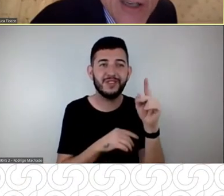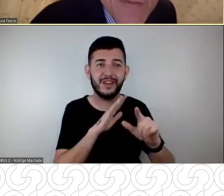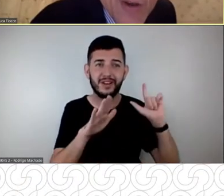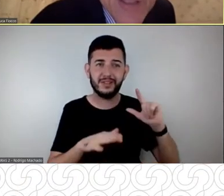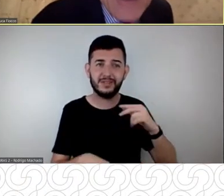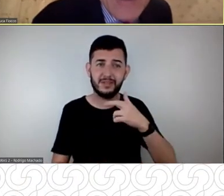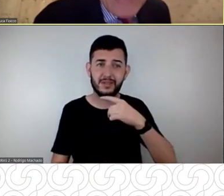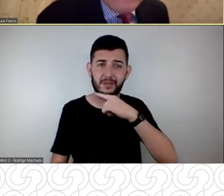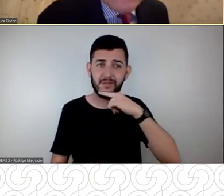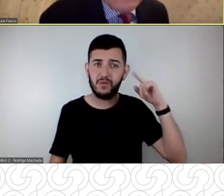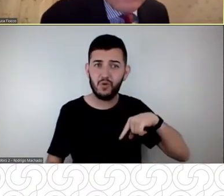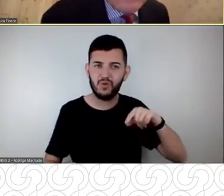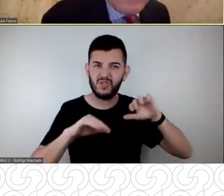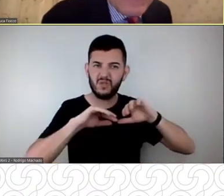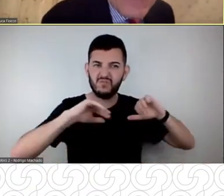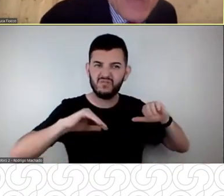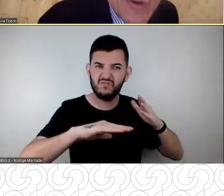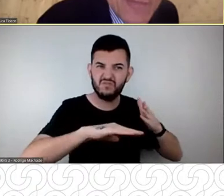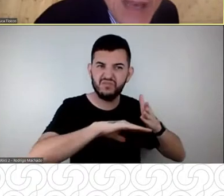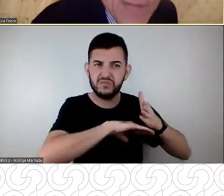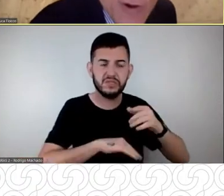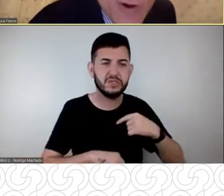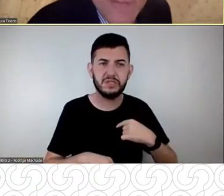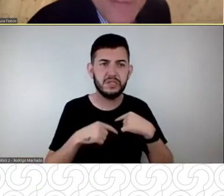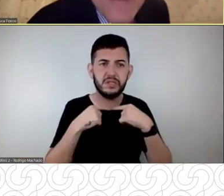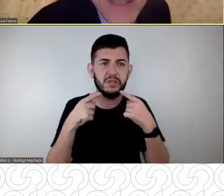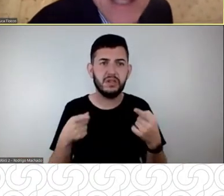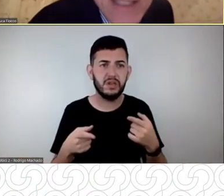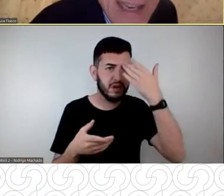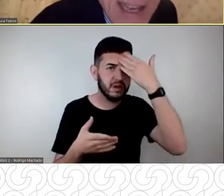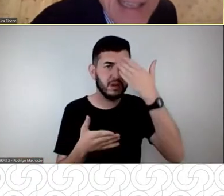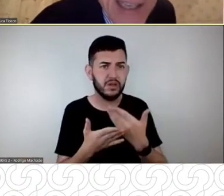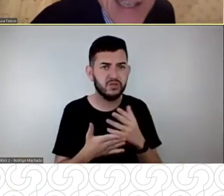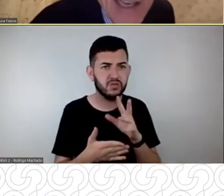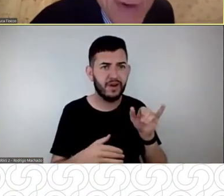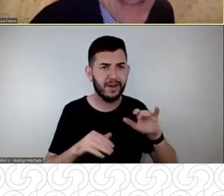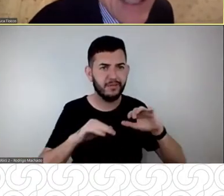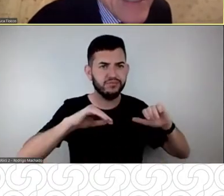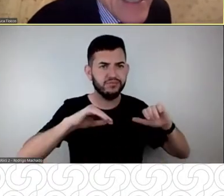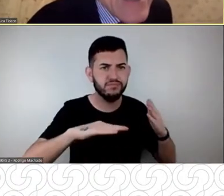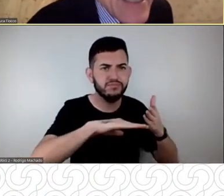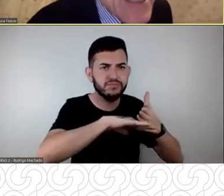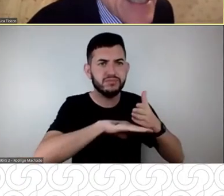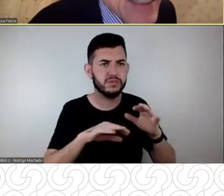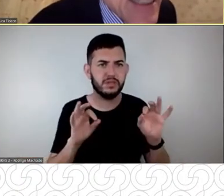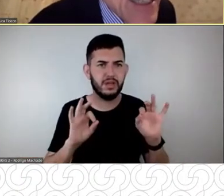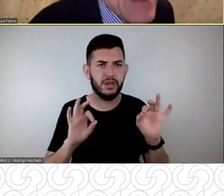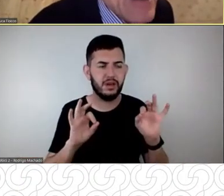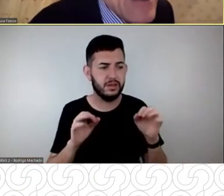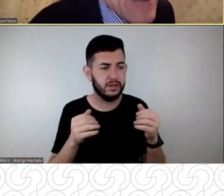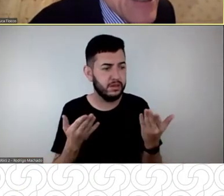uma invasão total ou real dessa maneira. Então, eu creio que nós